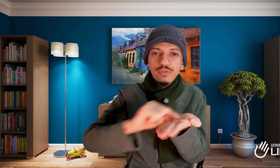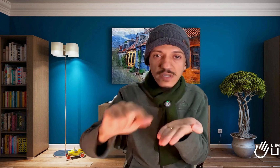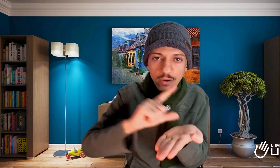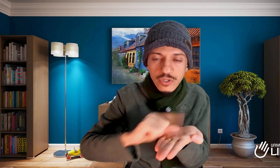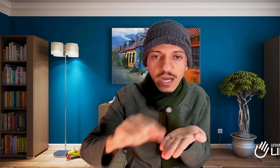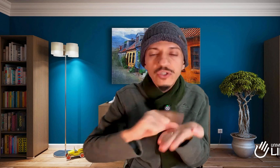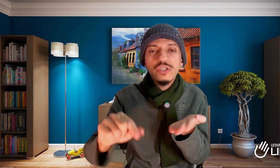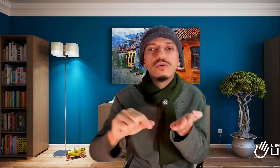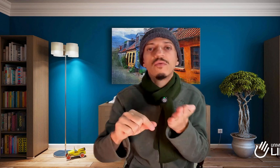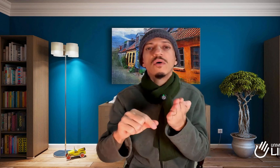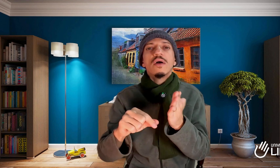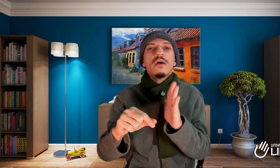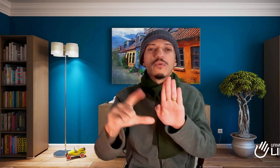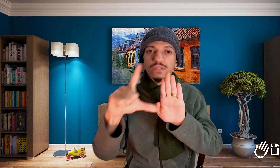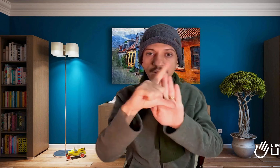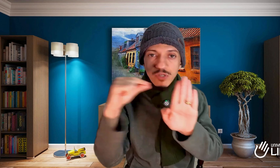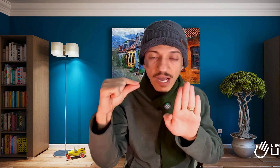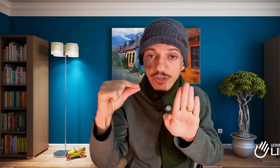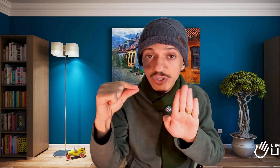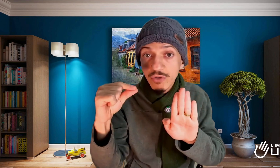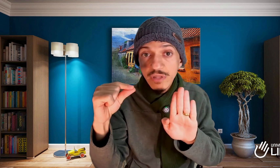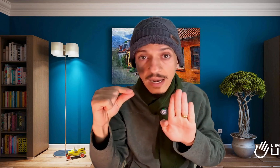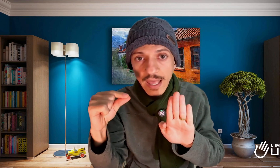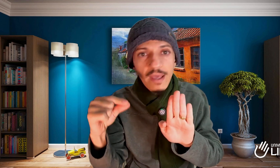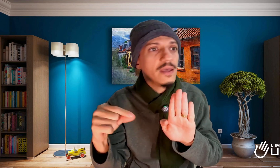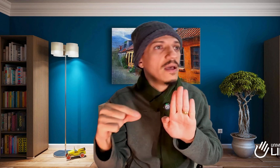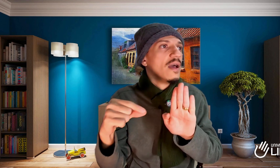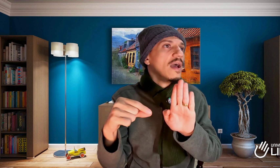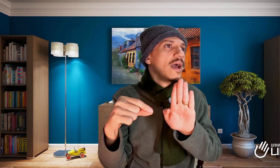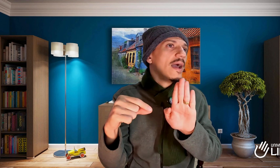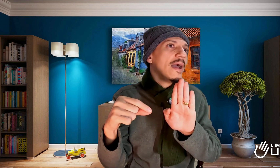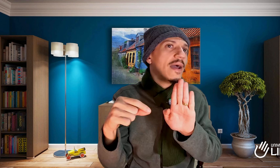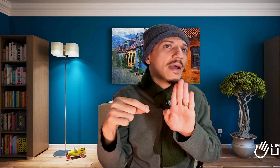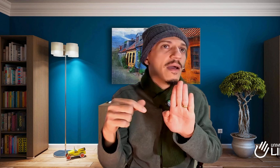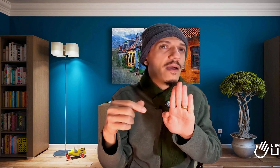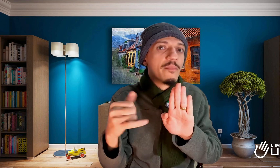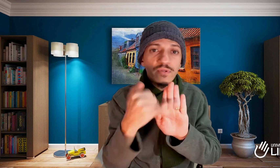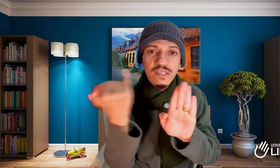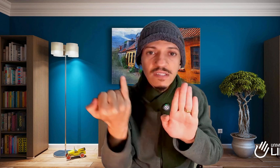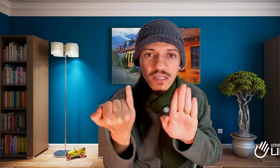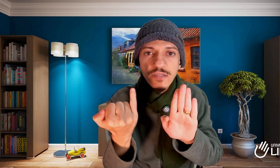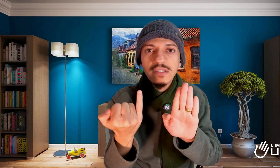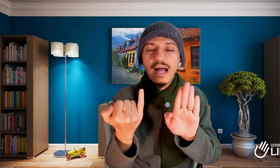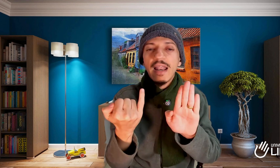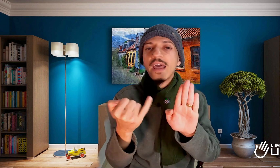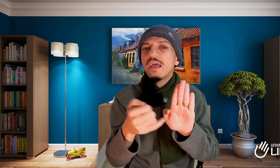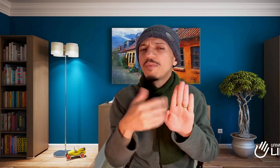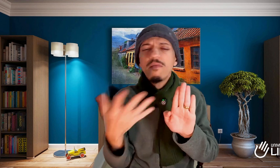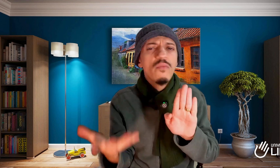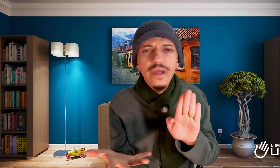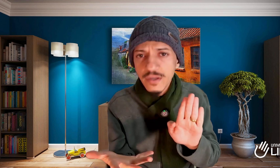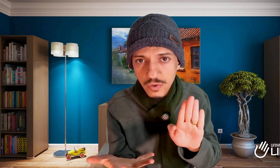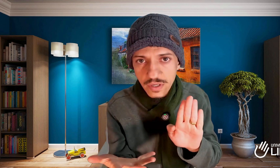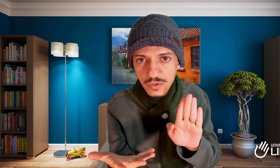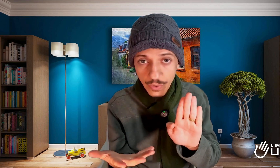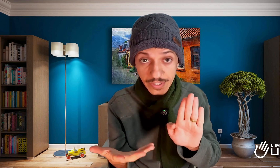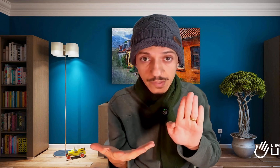sinal de artigo, para o sinal de artigo da lei, para os incisos da lei e para muitas outras coisas,